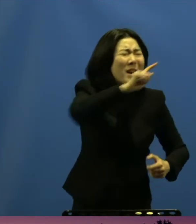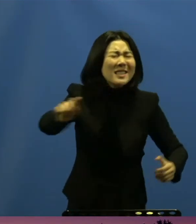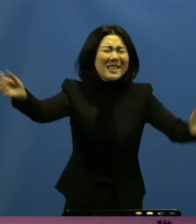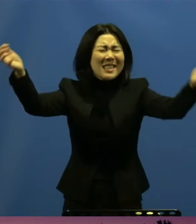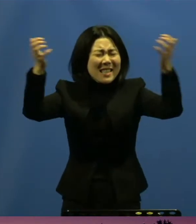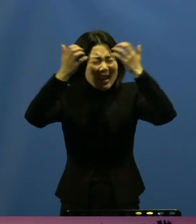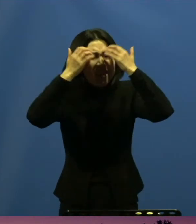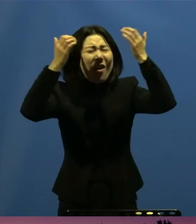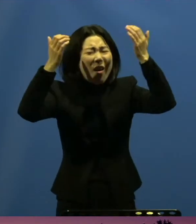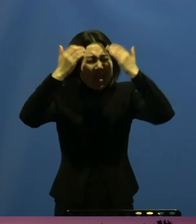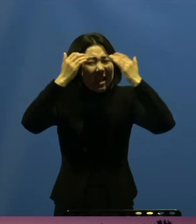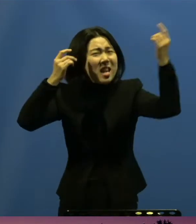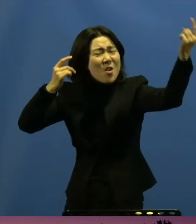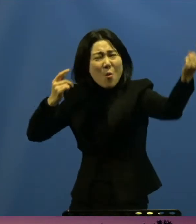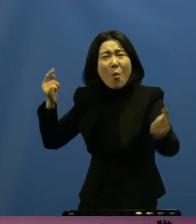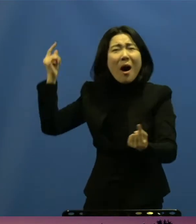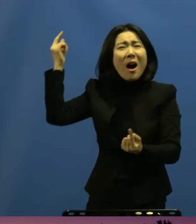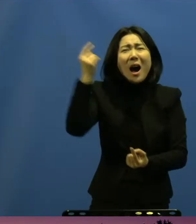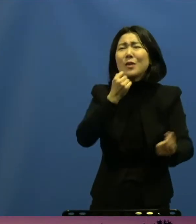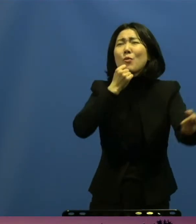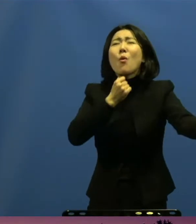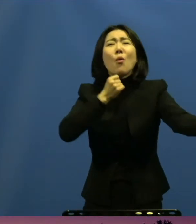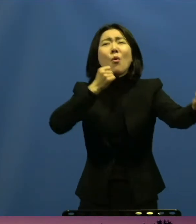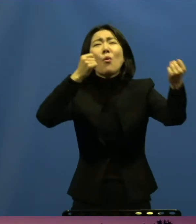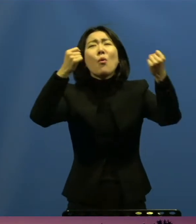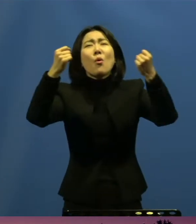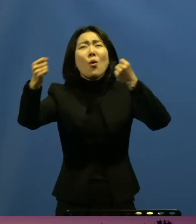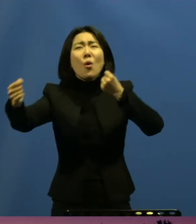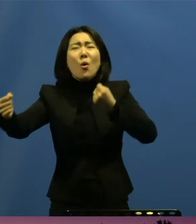어떠한 시련이 와도